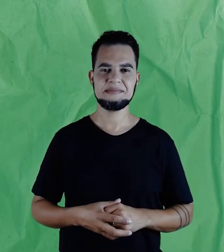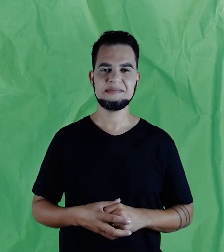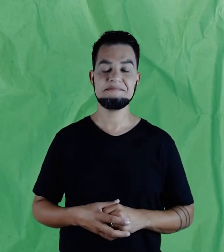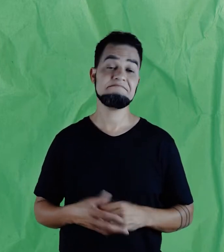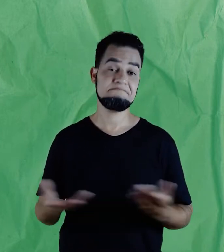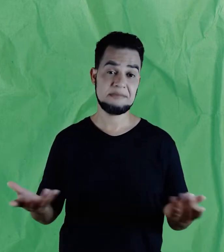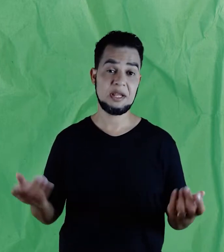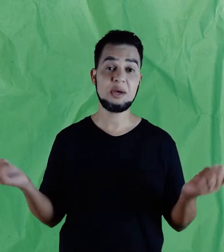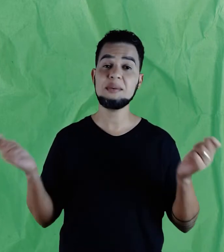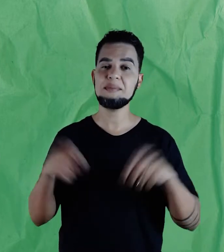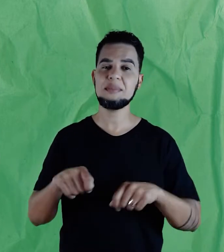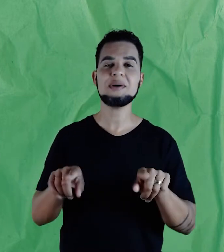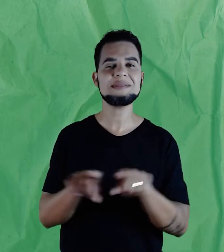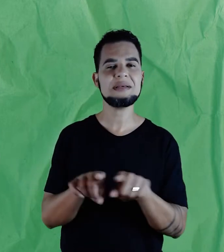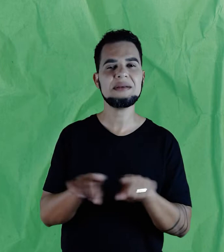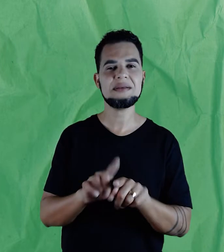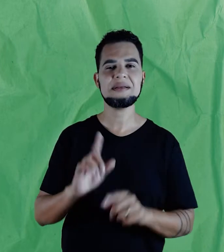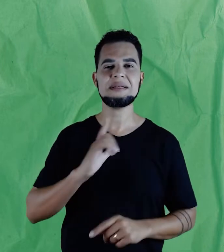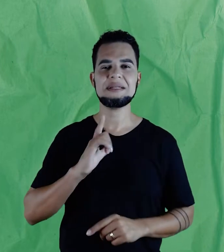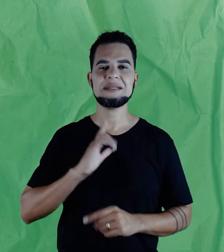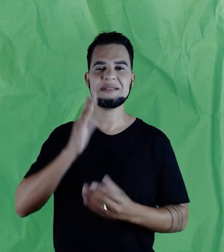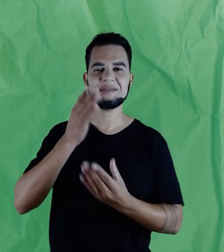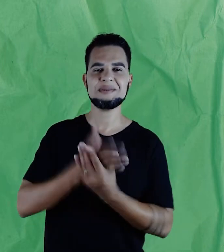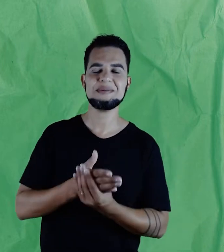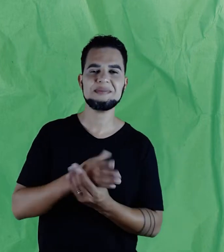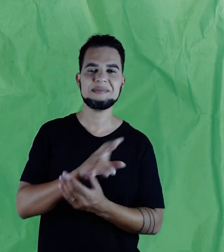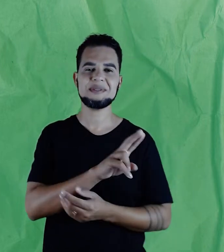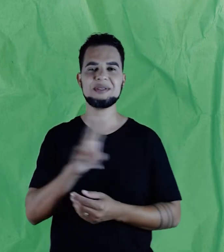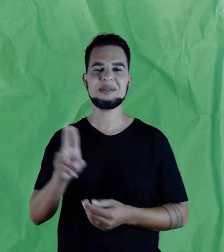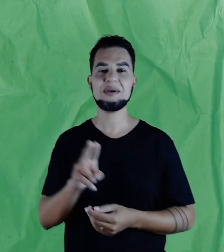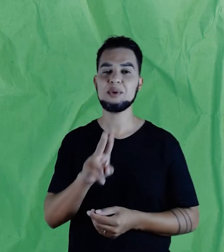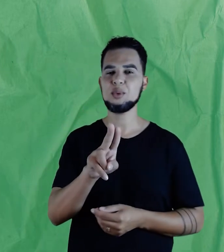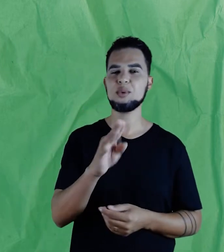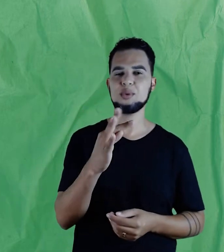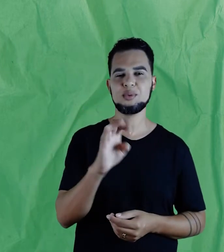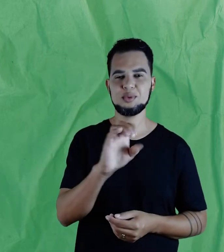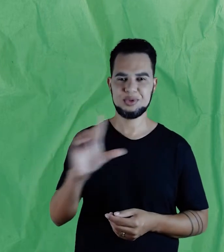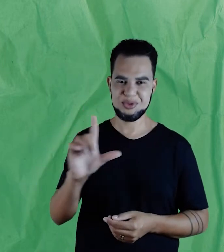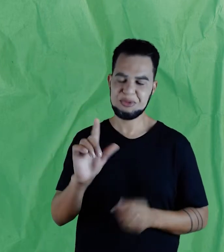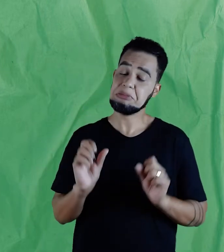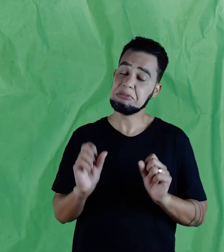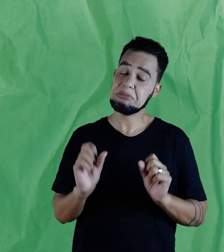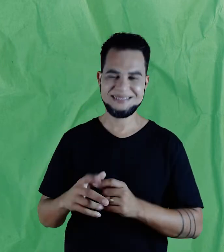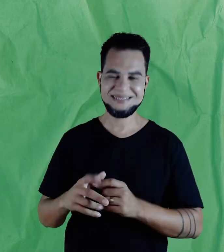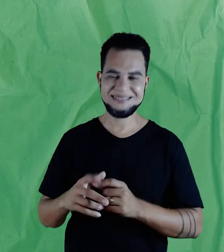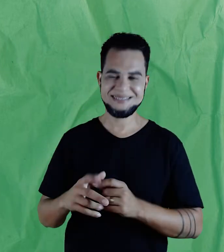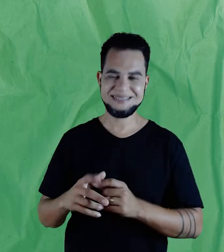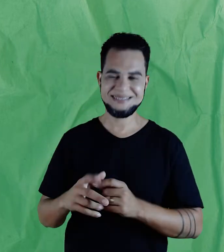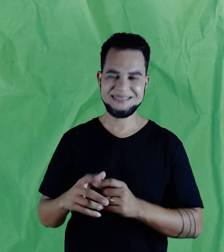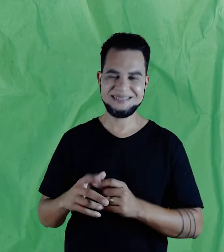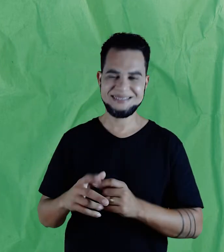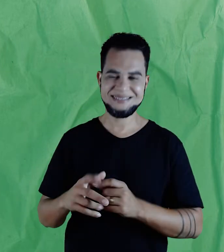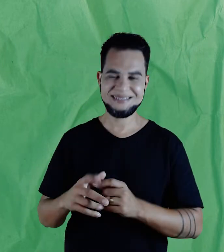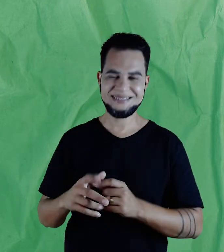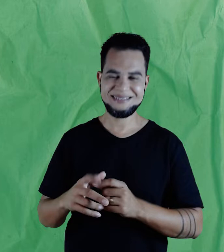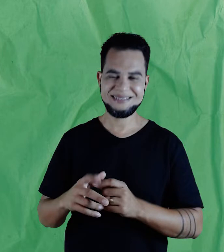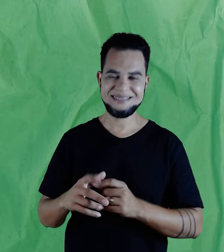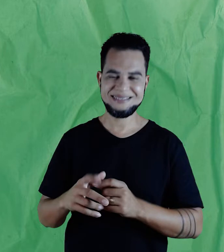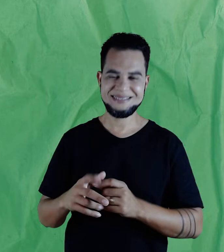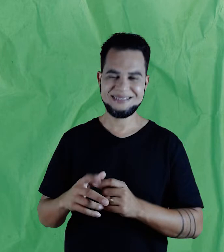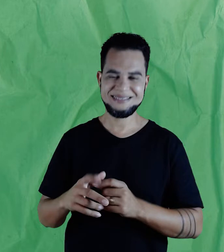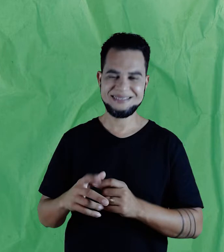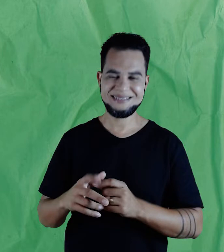Eu poderia ter também aqui uma pasta chamada útil para guardar alguns